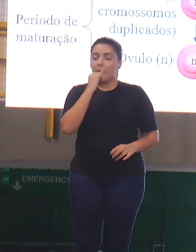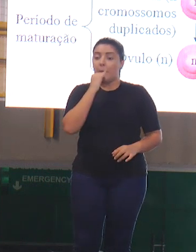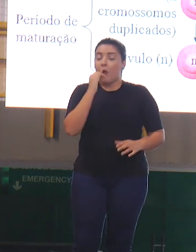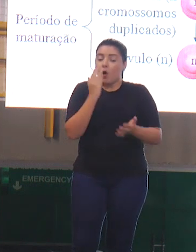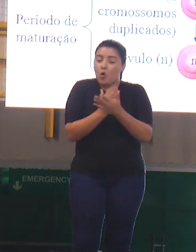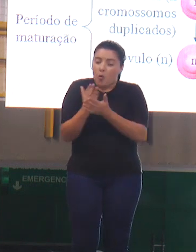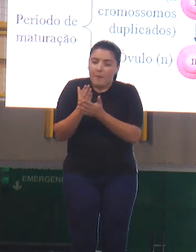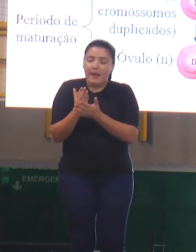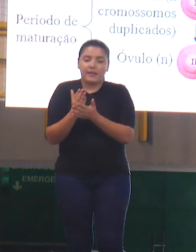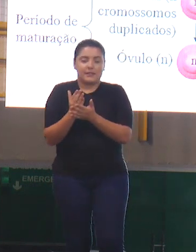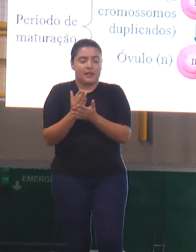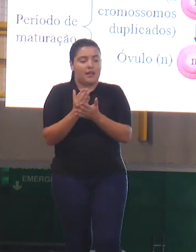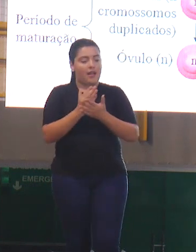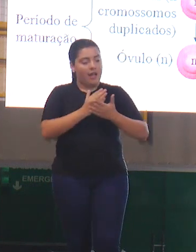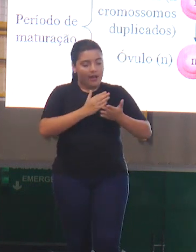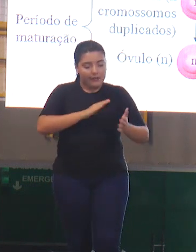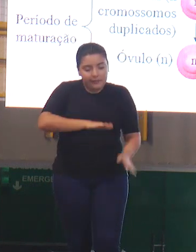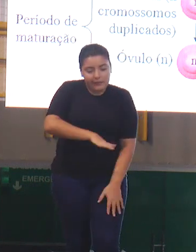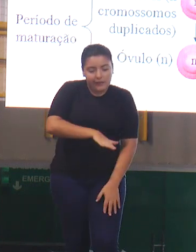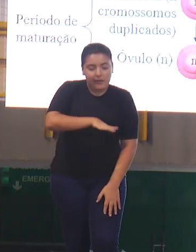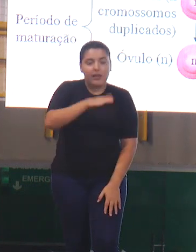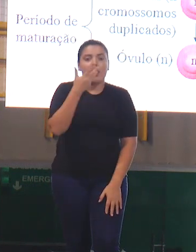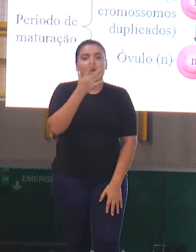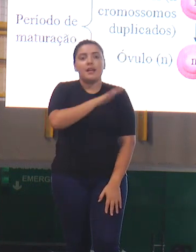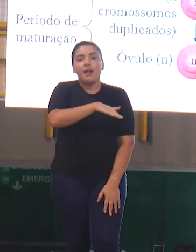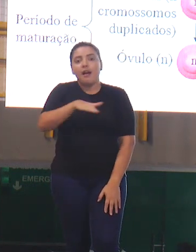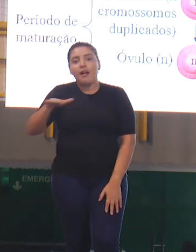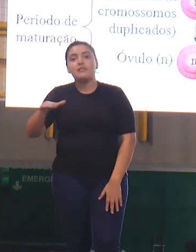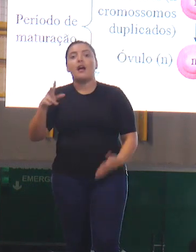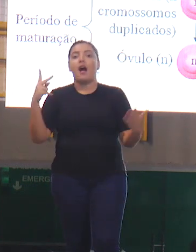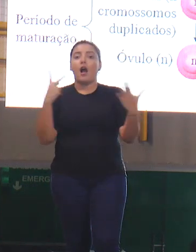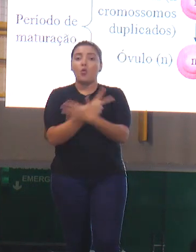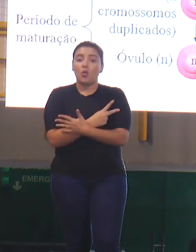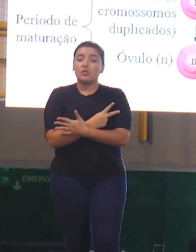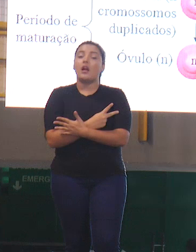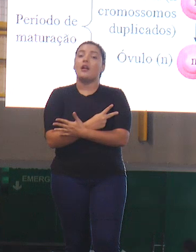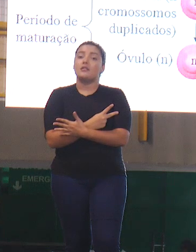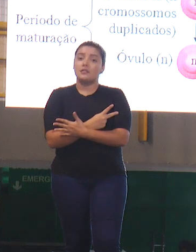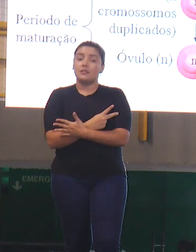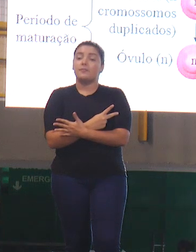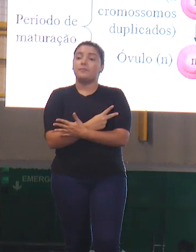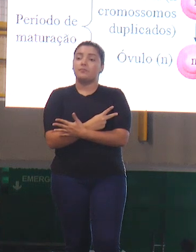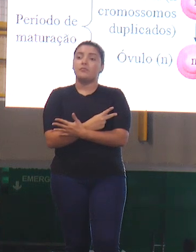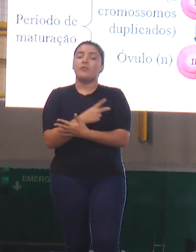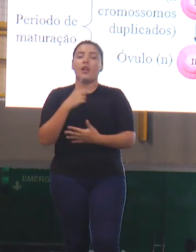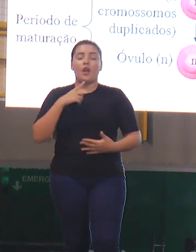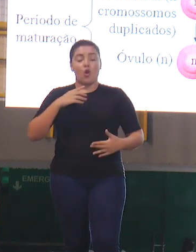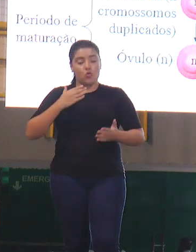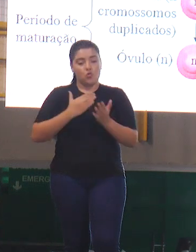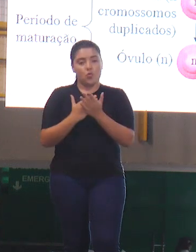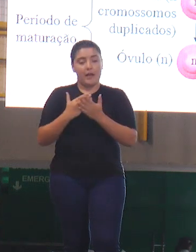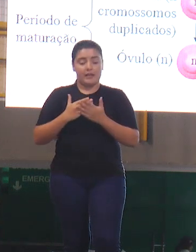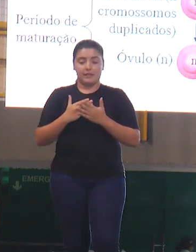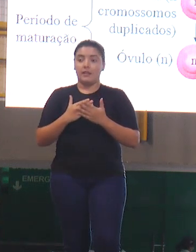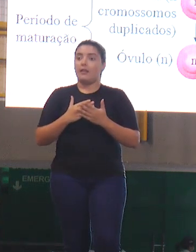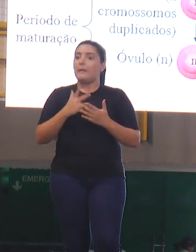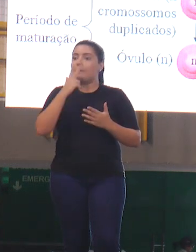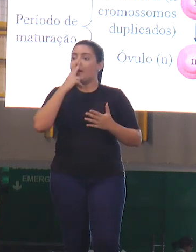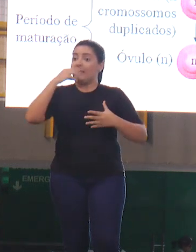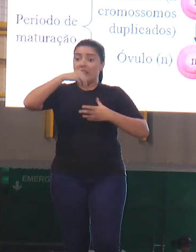ovogônias, que são as células germinativas, acontece ainda na mulher quando ela é